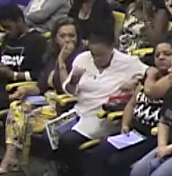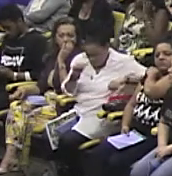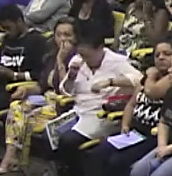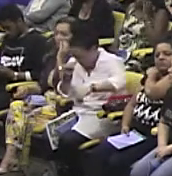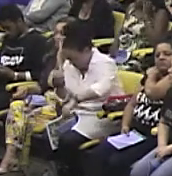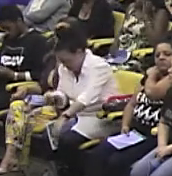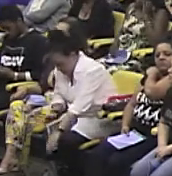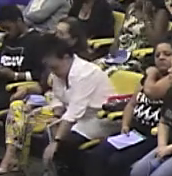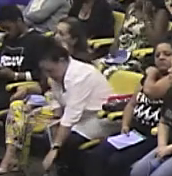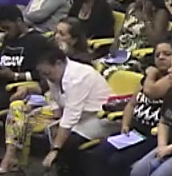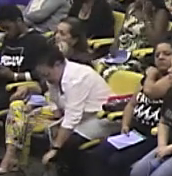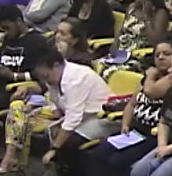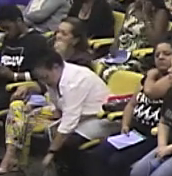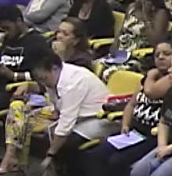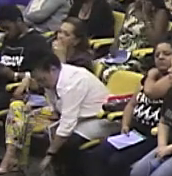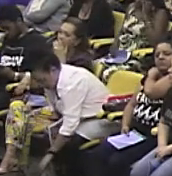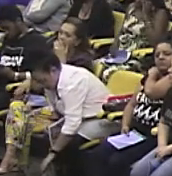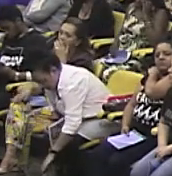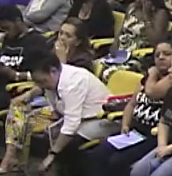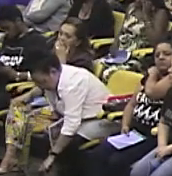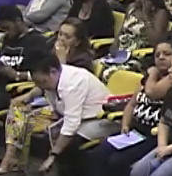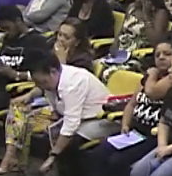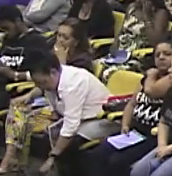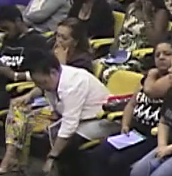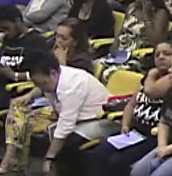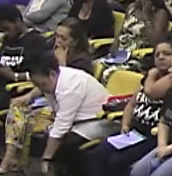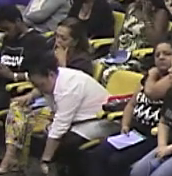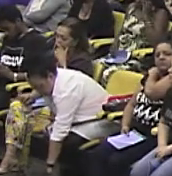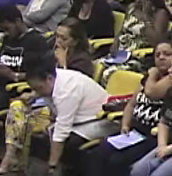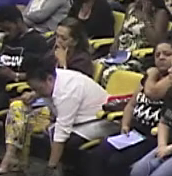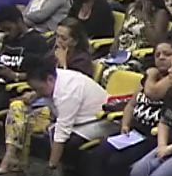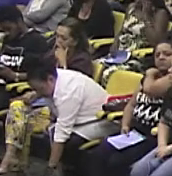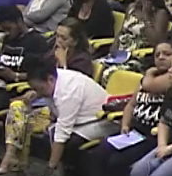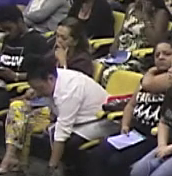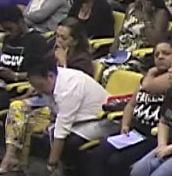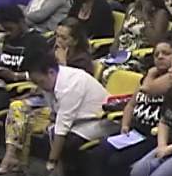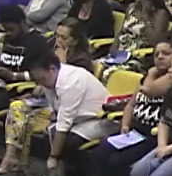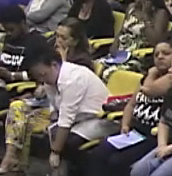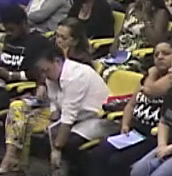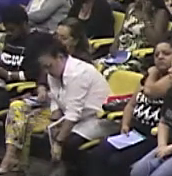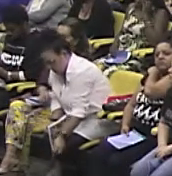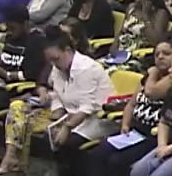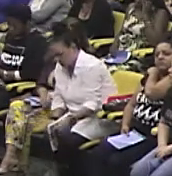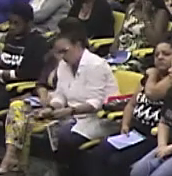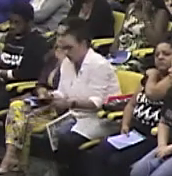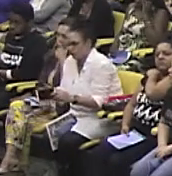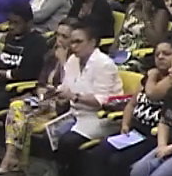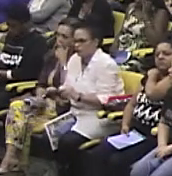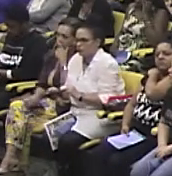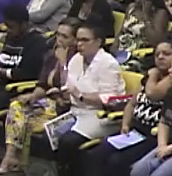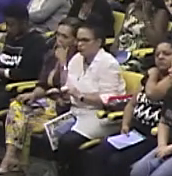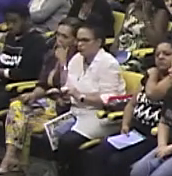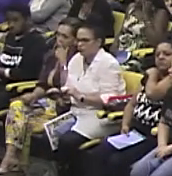pareça estridente, e aí gere um constrangimento e faça com que ele não queira mais. Pode vir aqui. Até